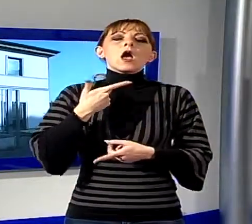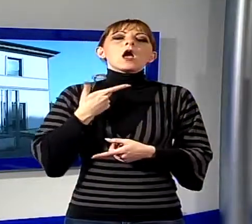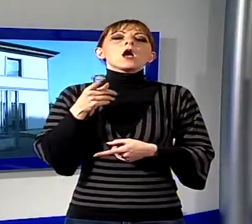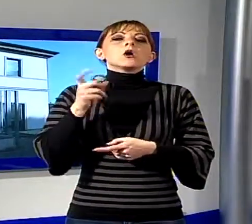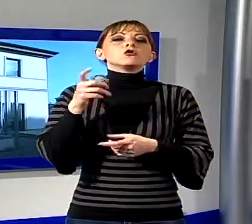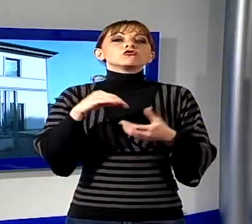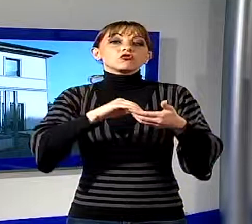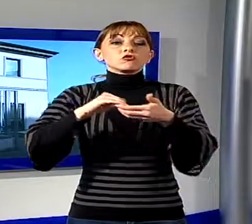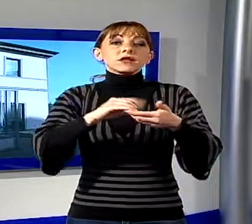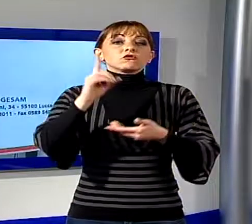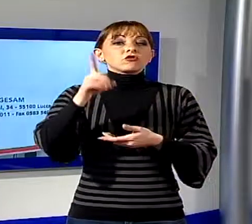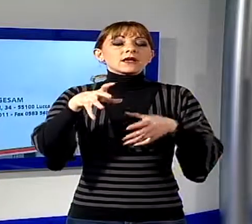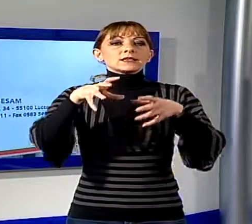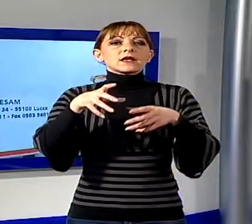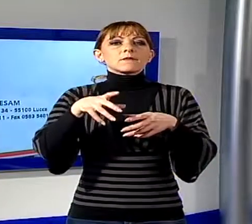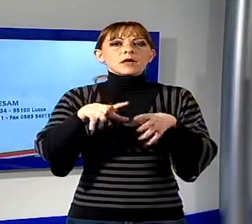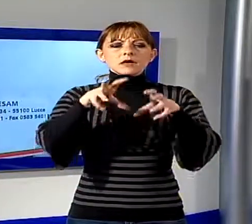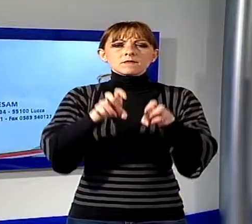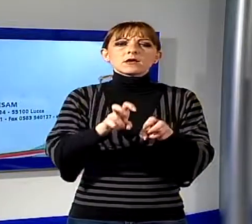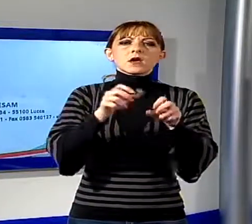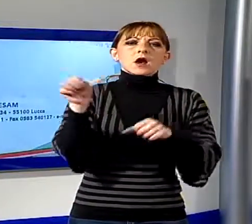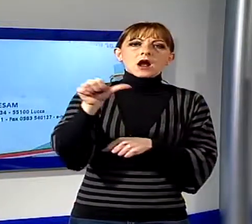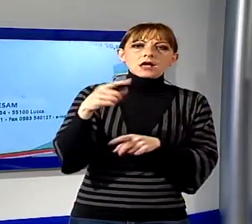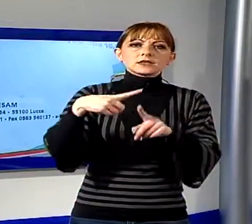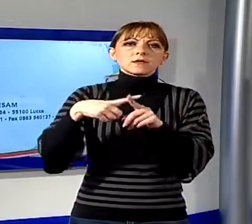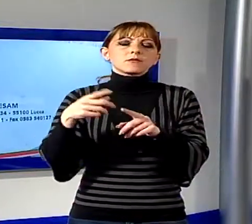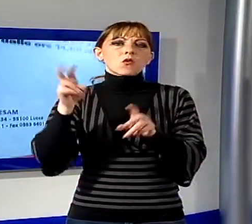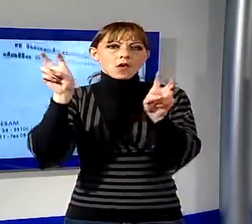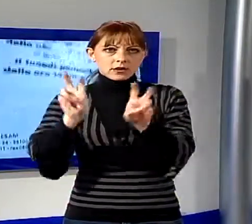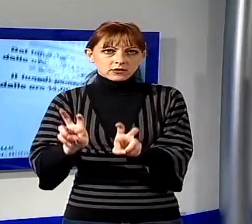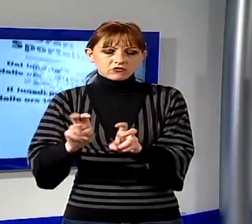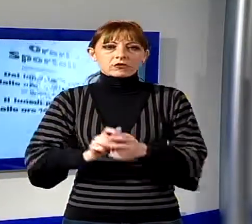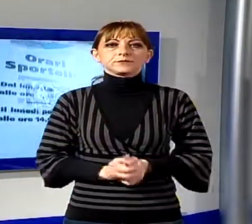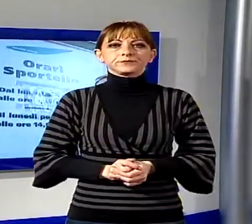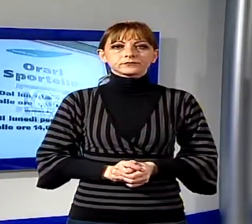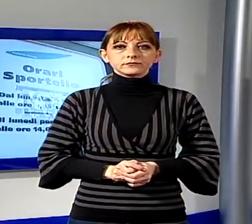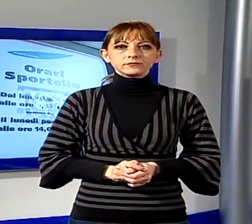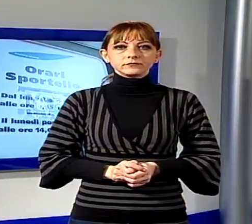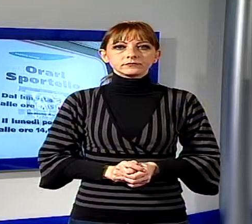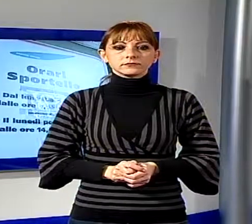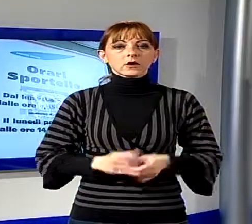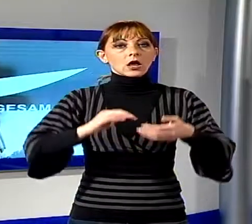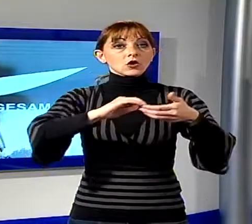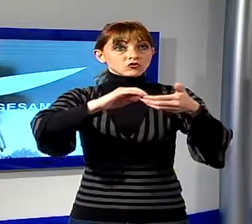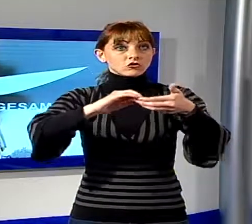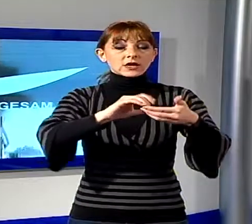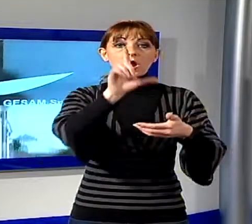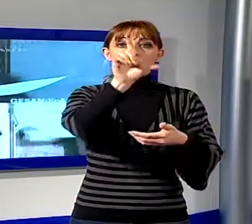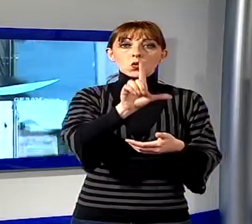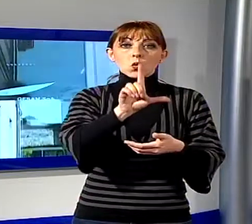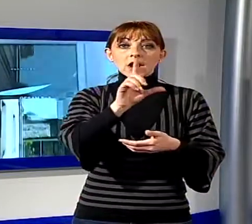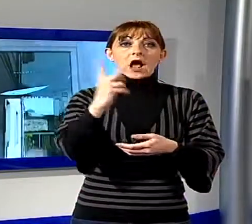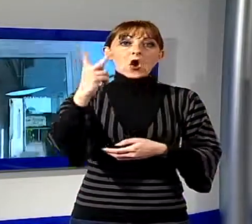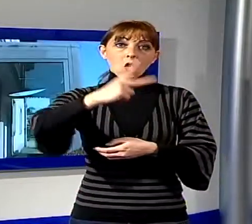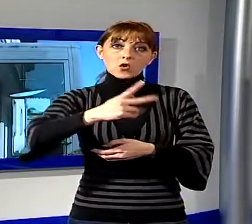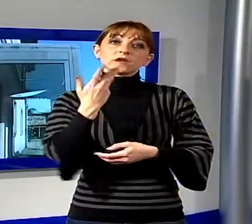energia elettrica. Il problema è semplice. Lucca Holding, la società che gestisce le varie partecipate del comune, vorrebbe